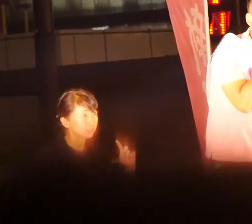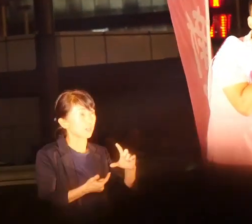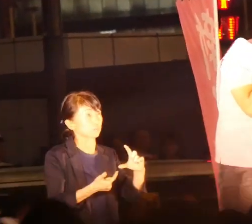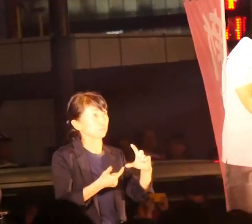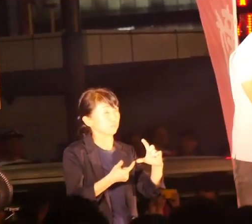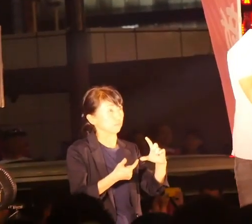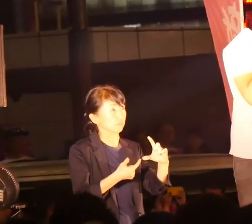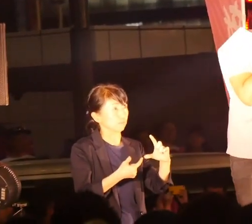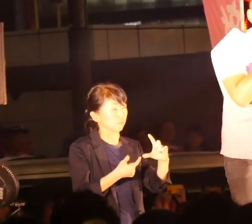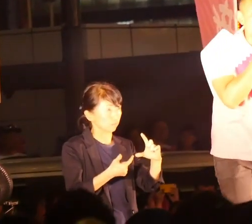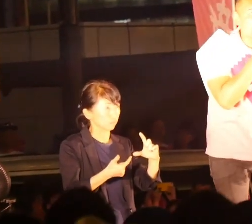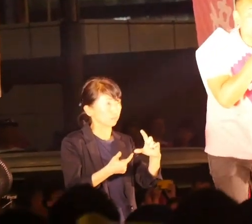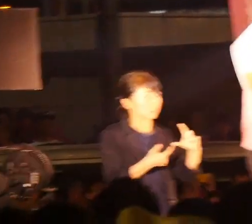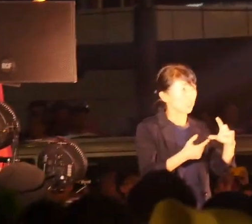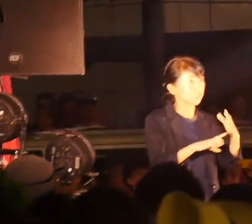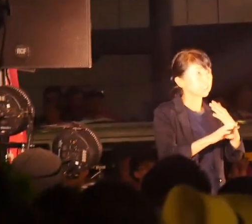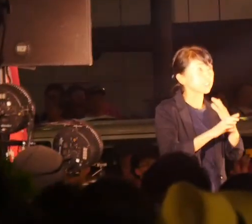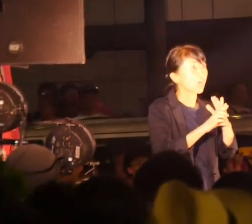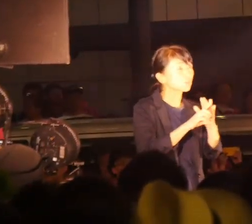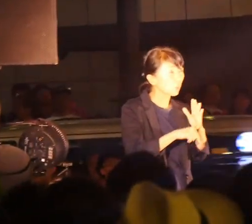合、財源